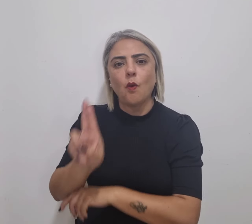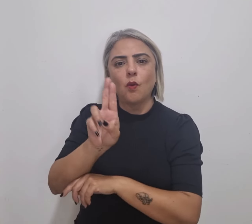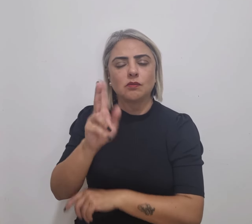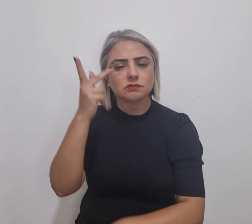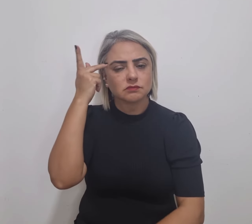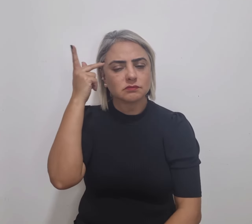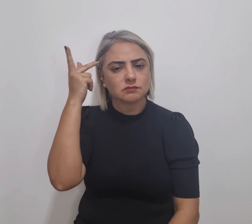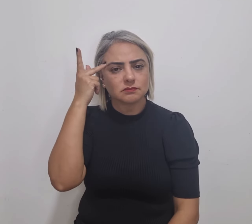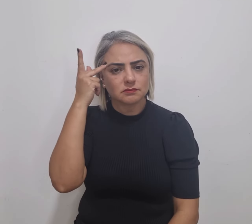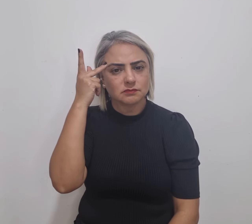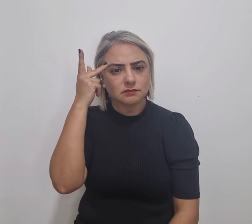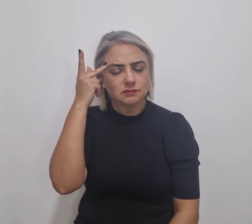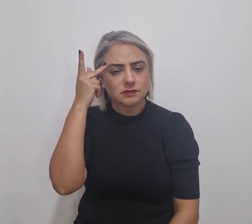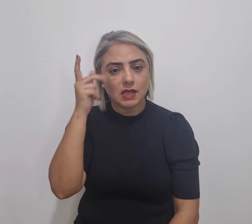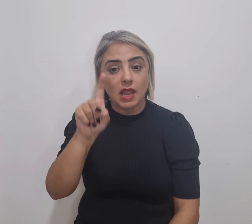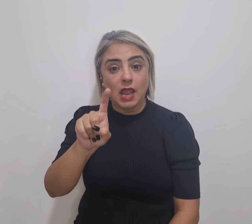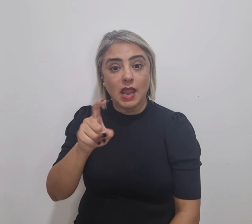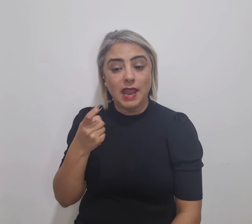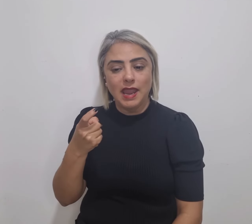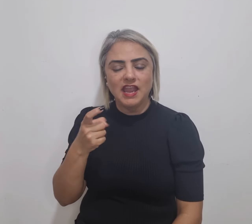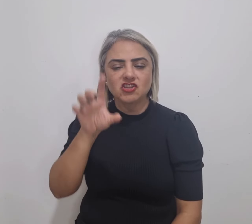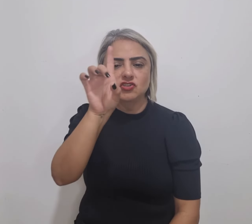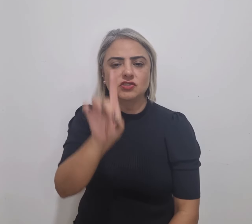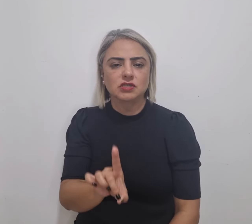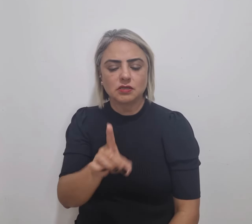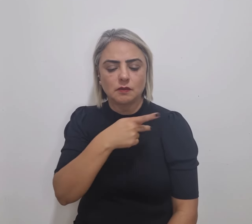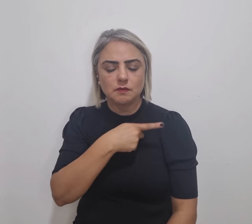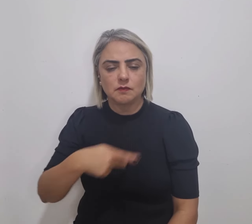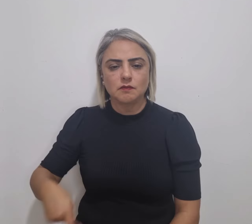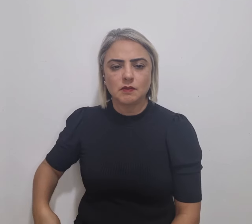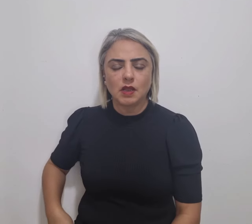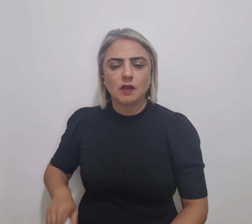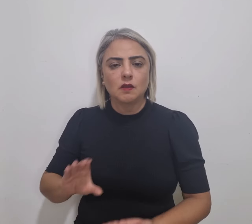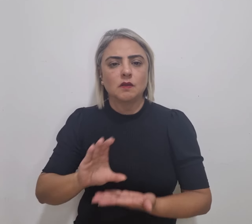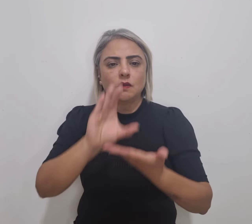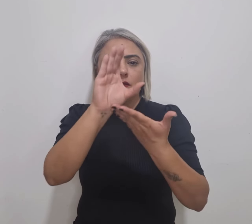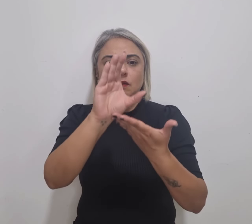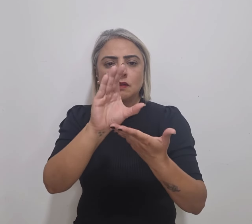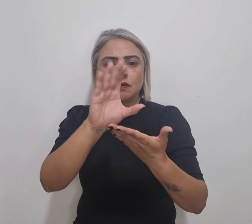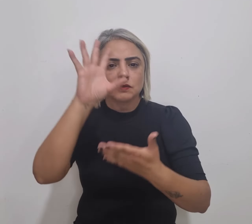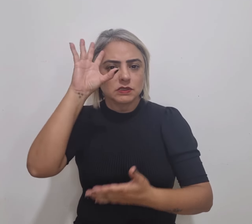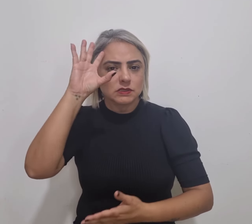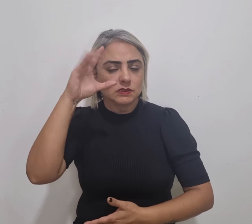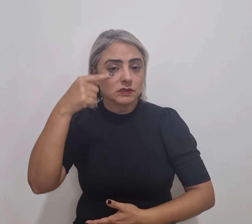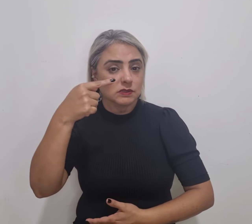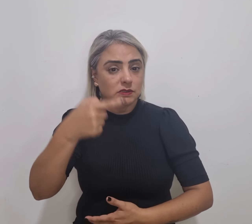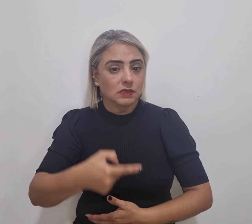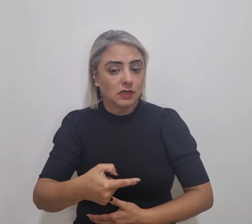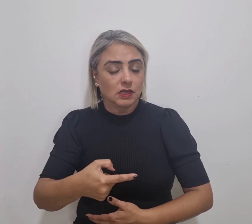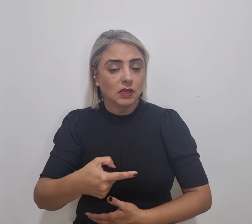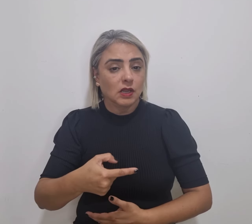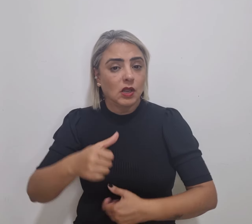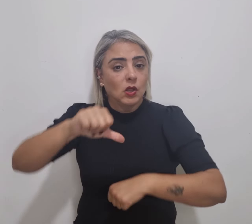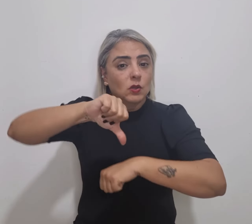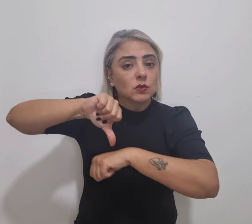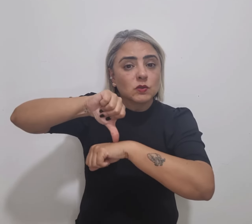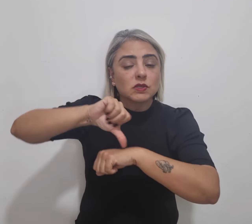Paulo, ex-diretor e presidente do Conselho Deliberativo do Centro Internacional